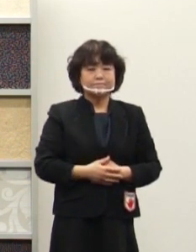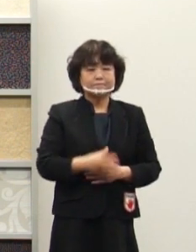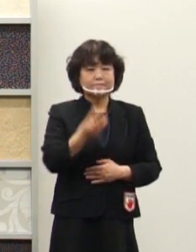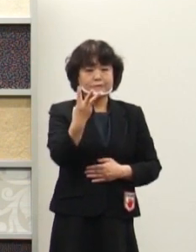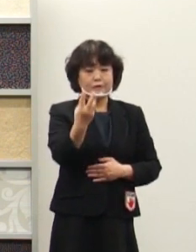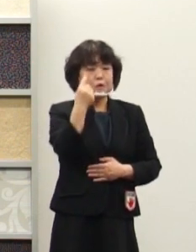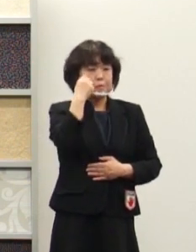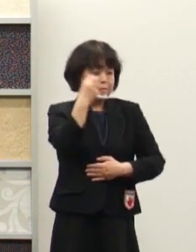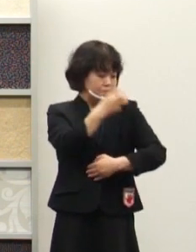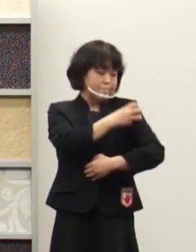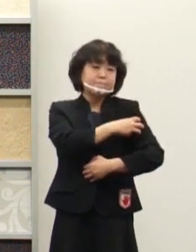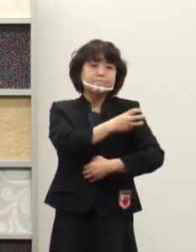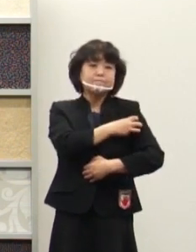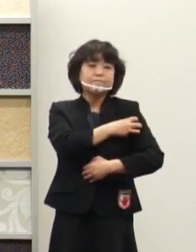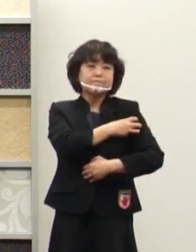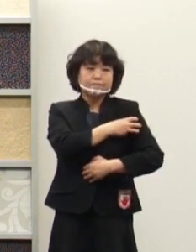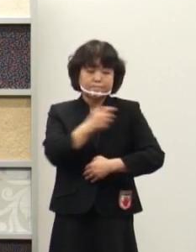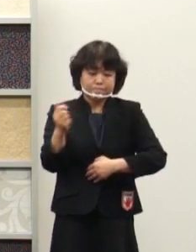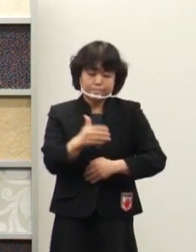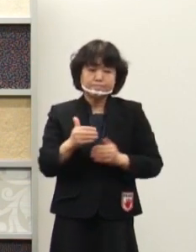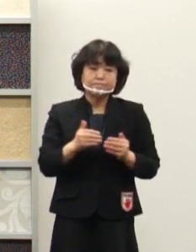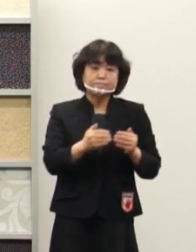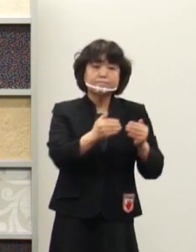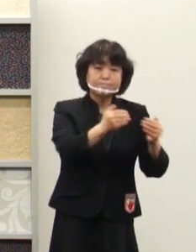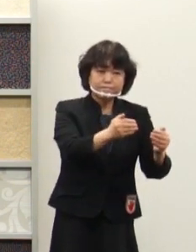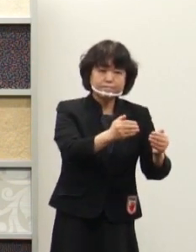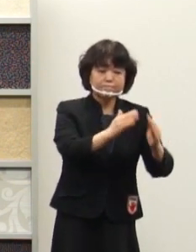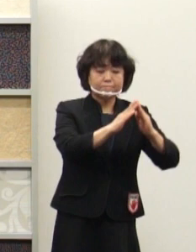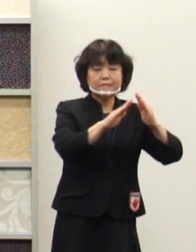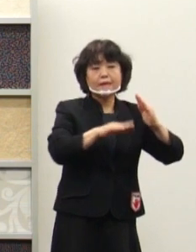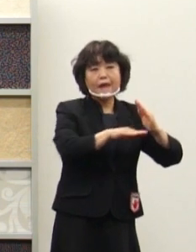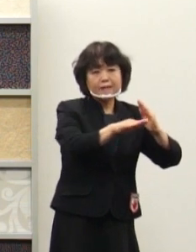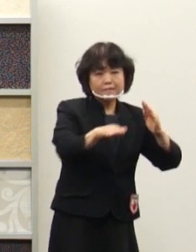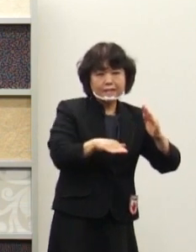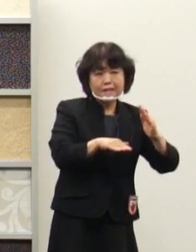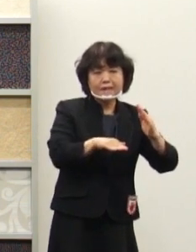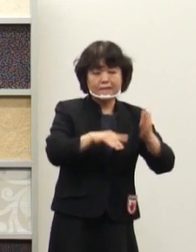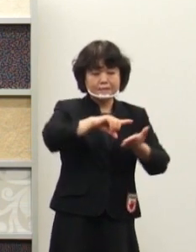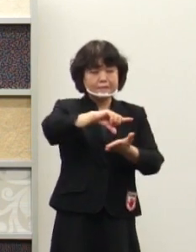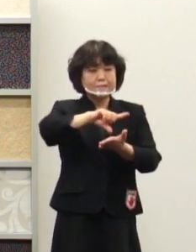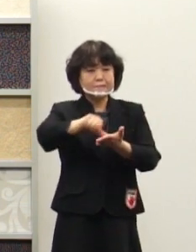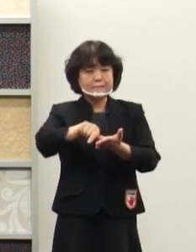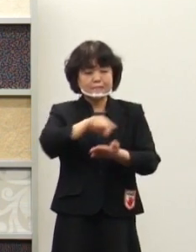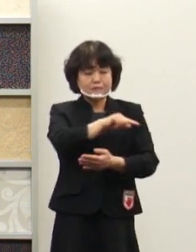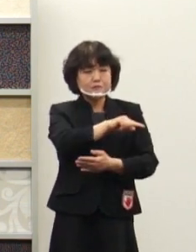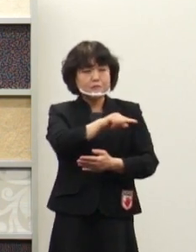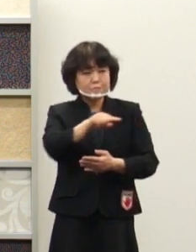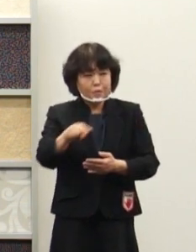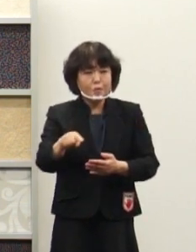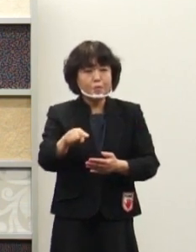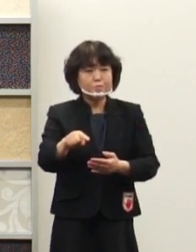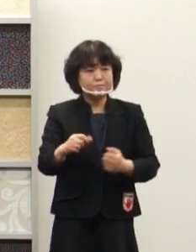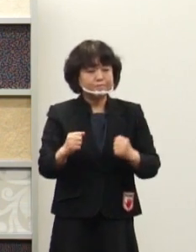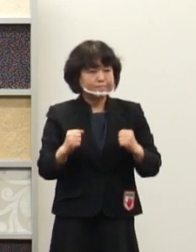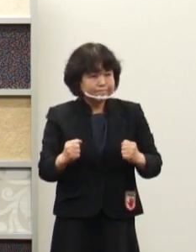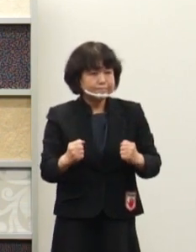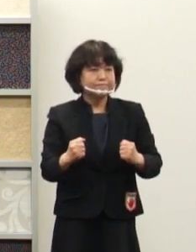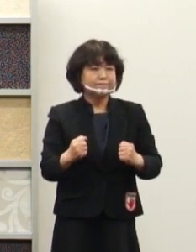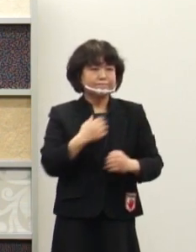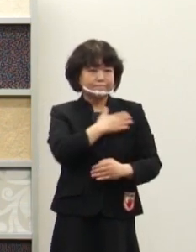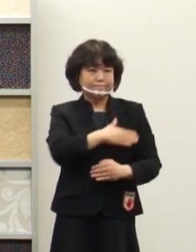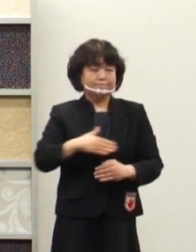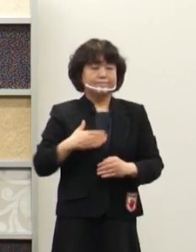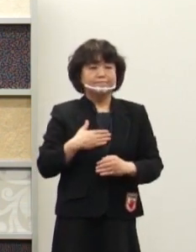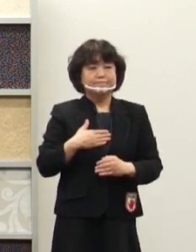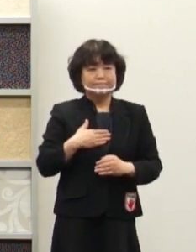させることによりまして、ご家庭も、地域社会も、新型コロナ感染症に対して、強い体質を獲得しても